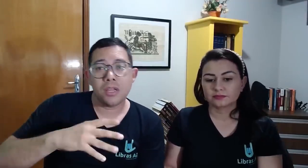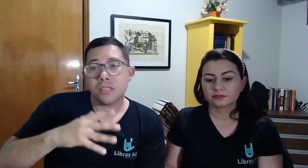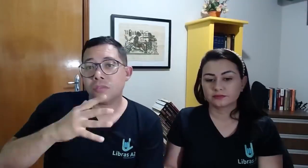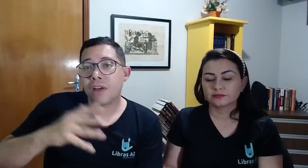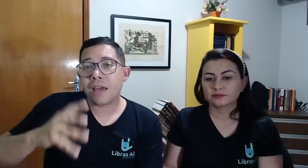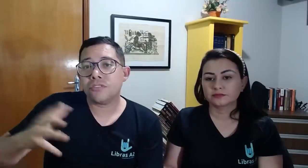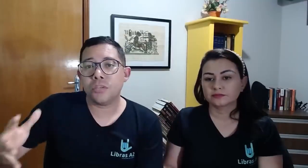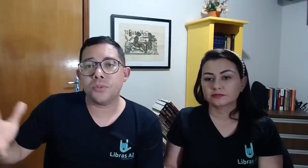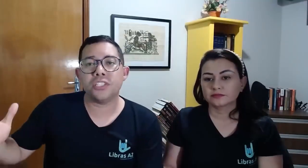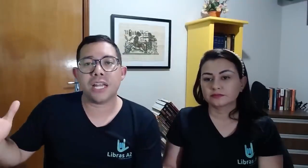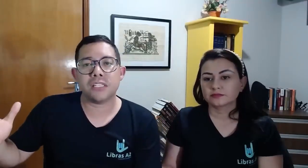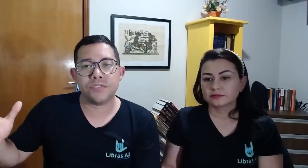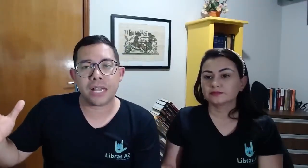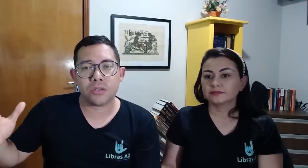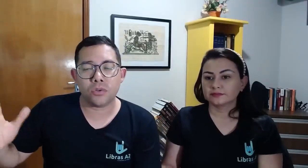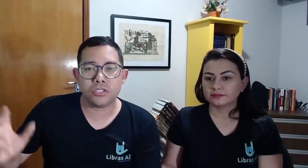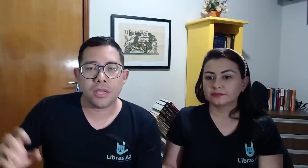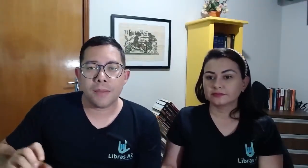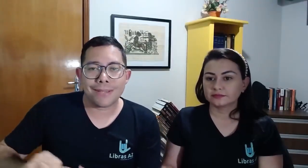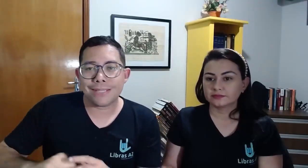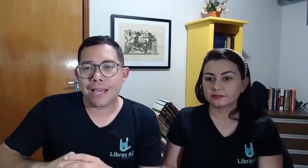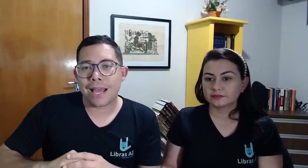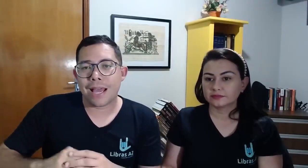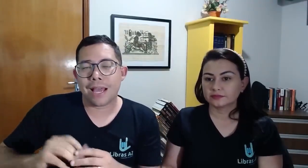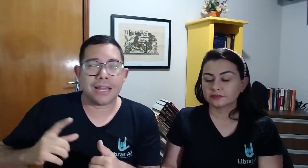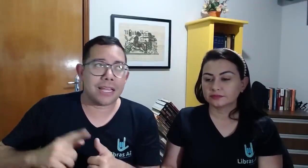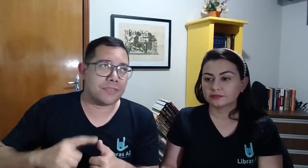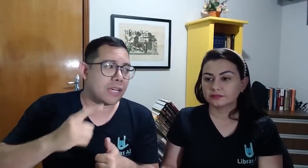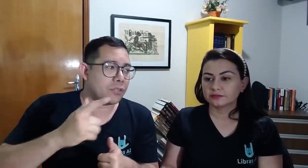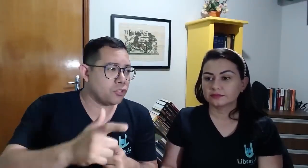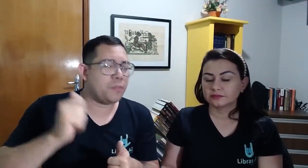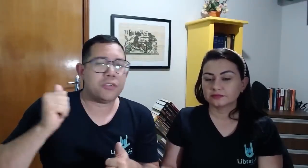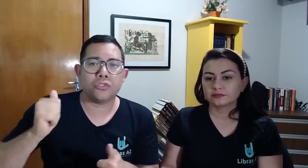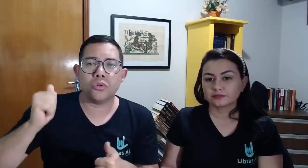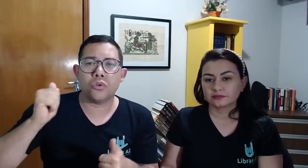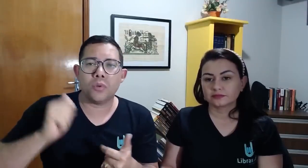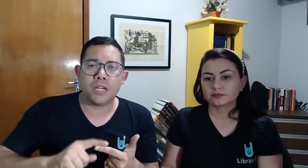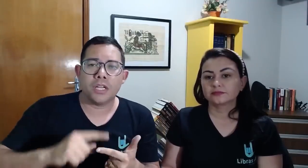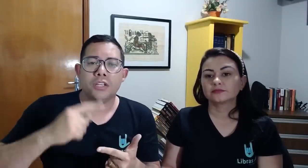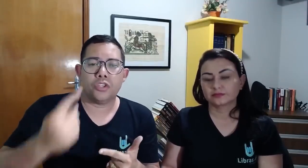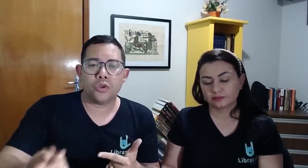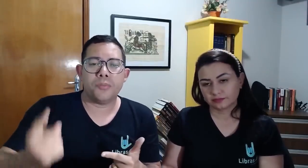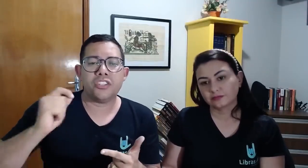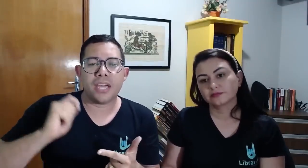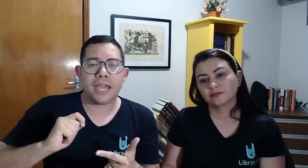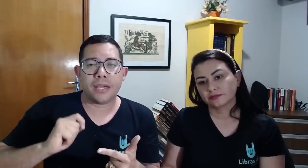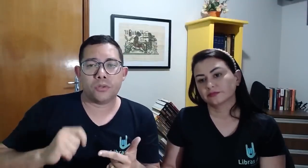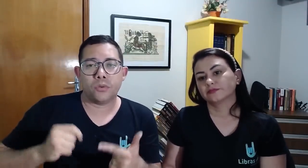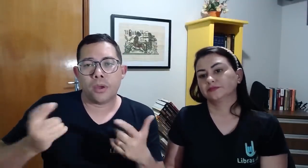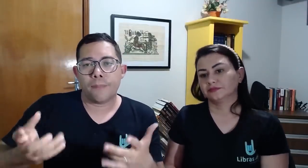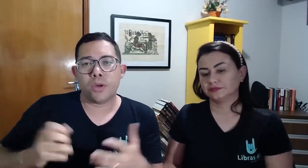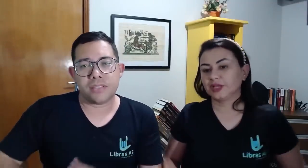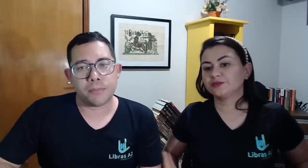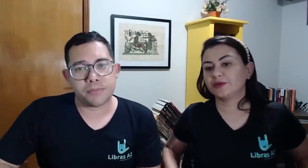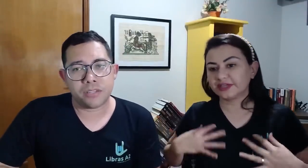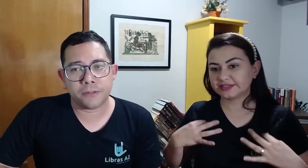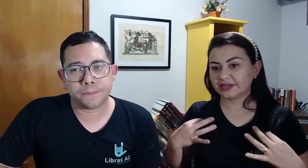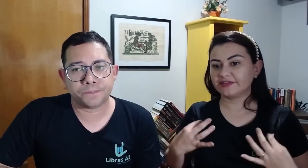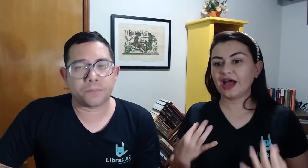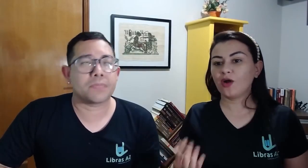São vários tipos de classificadores, mas a classificador de pessoa, de objeto, por exemplo, Para descrever a